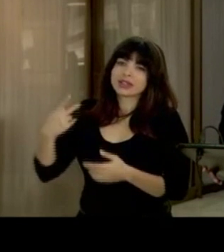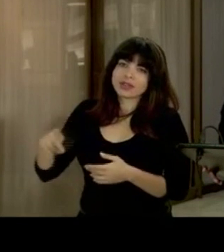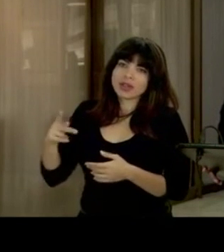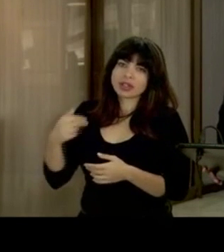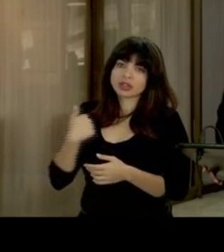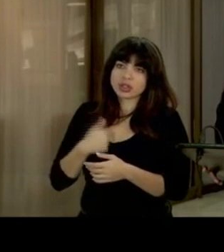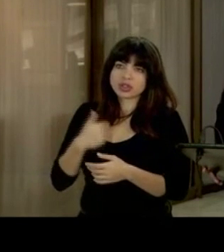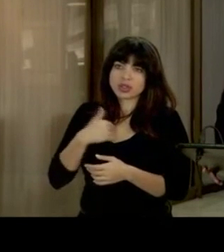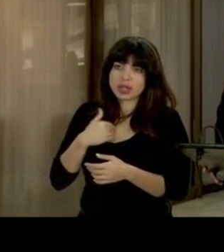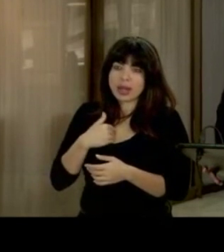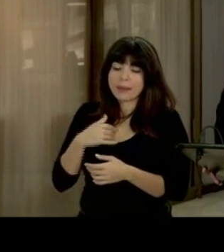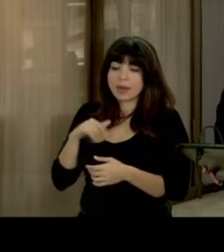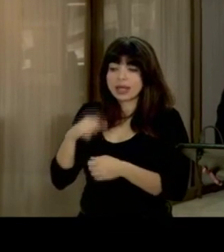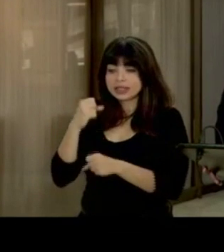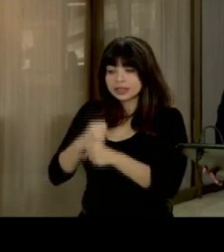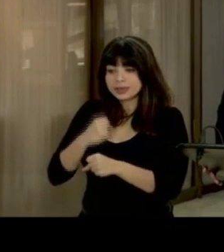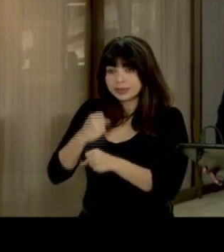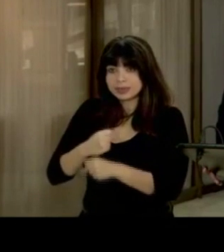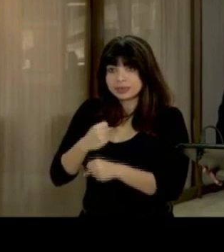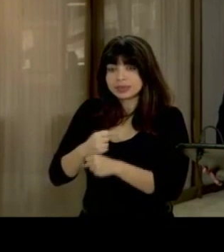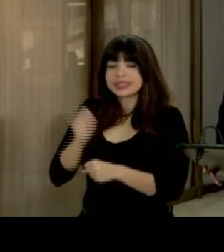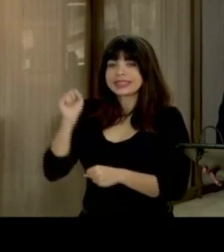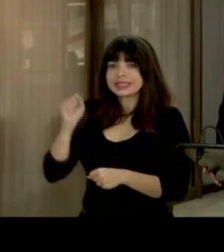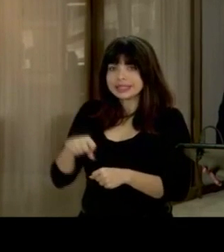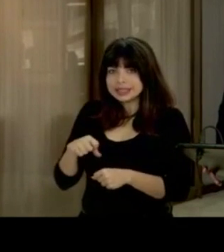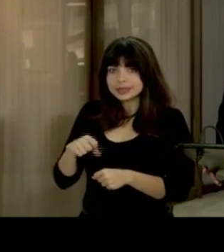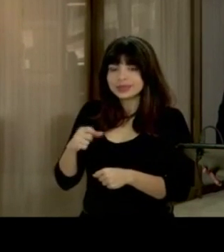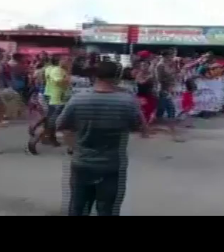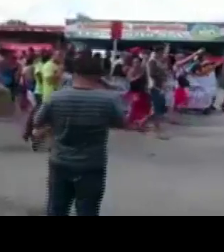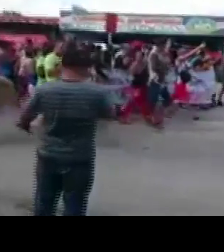que corremos. La operación sí es